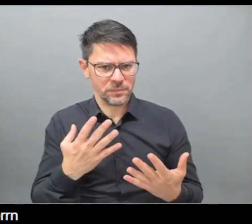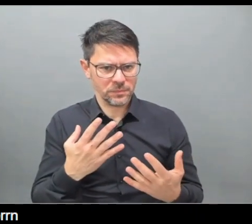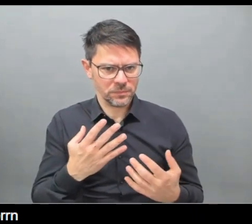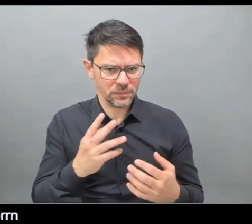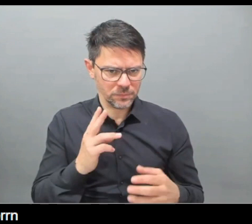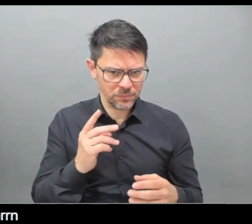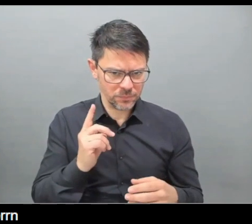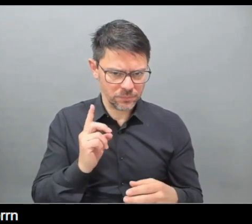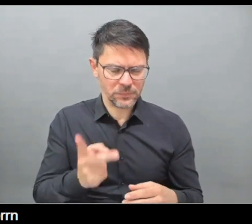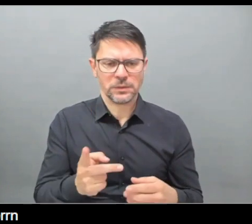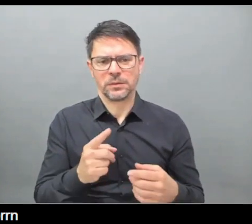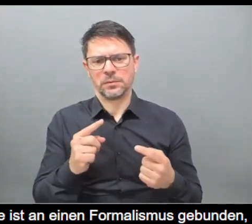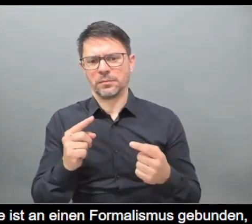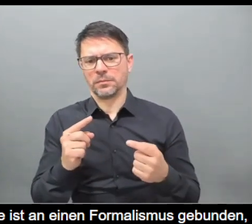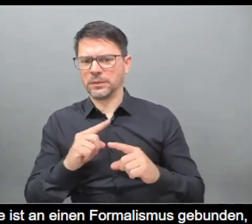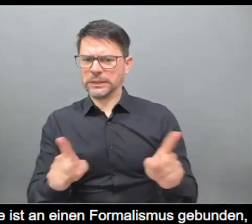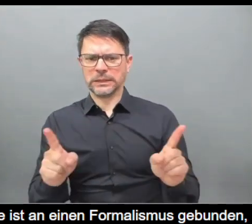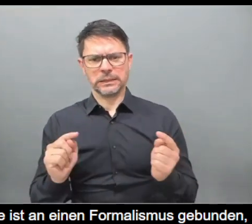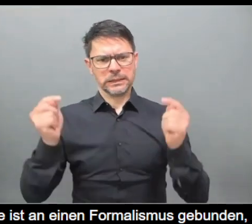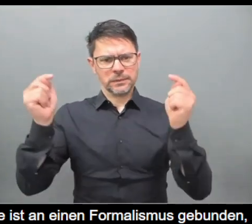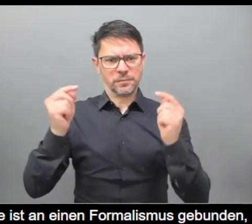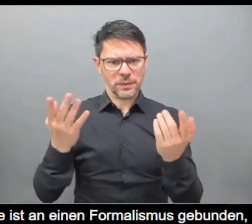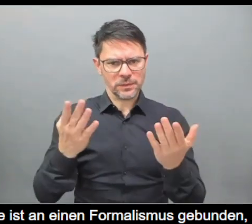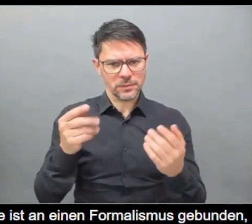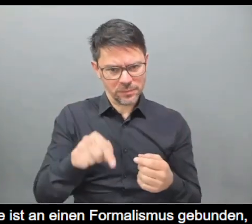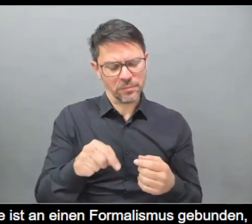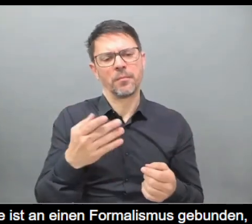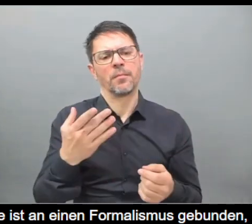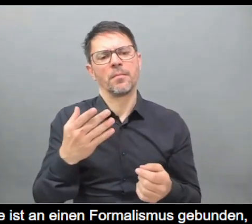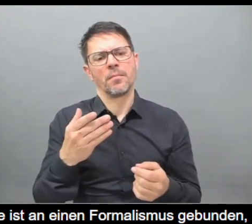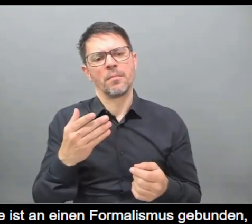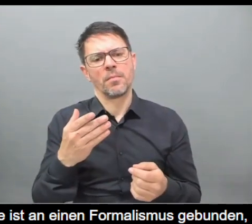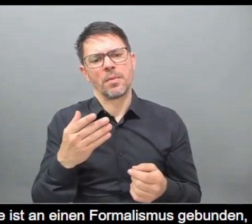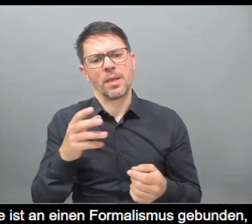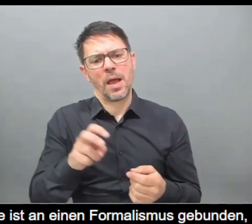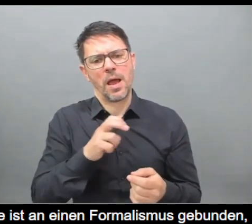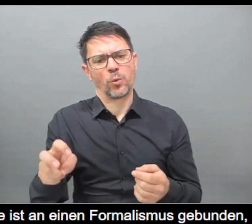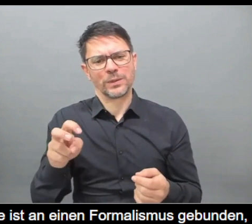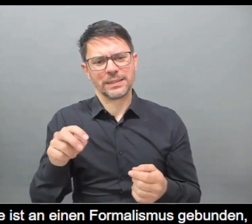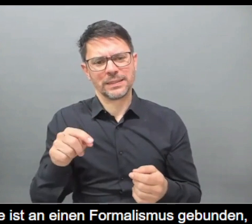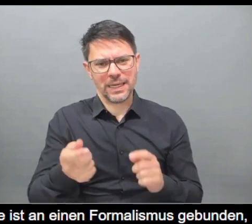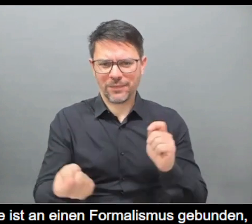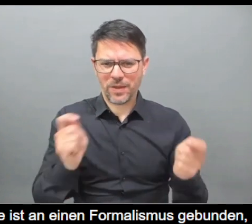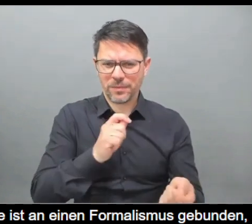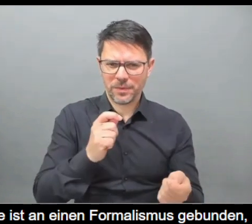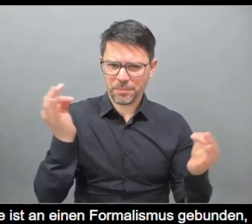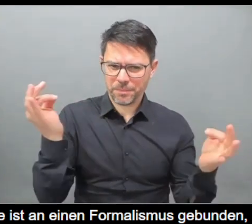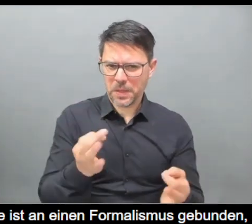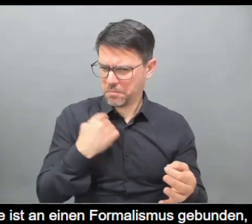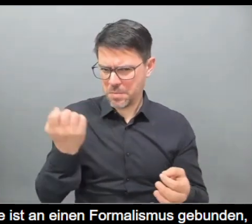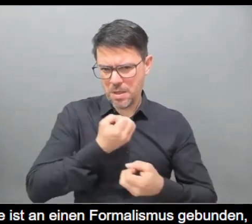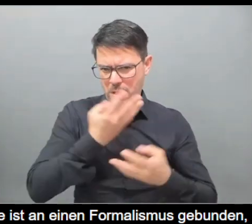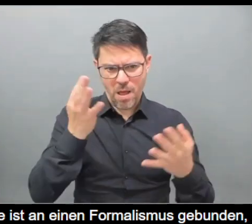behalten muss, sondern das hat natürlich auch mit der aus dem demografischen Wandel heraus begründeten Entwicklung der Fachkräftesituation zu tun.